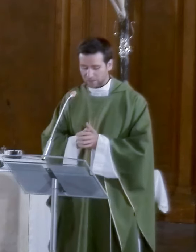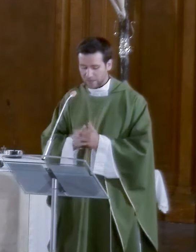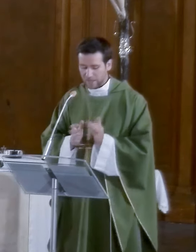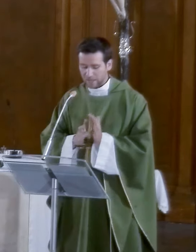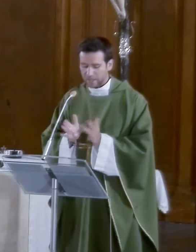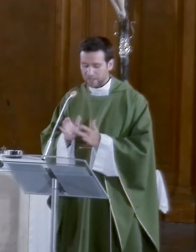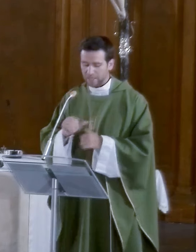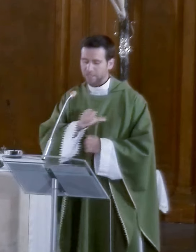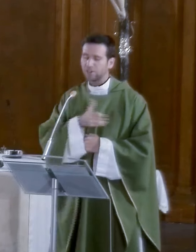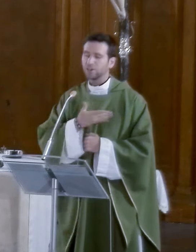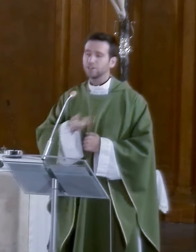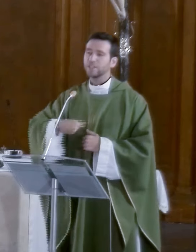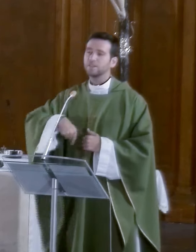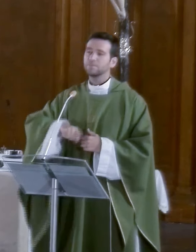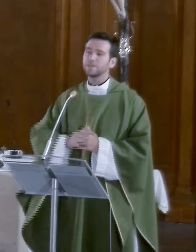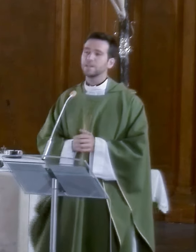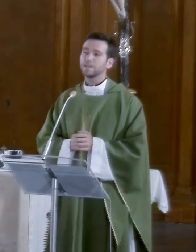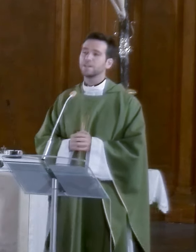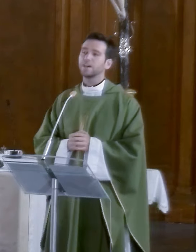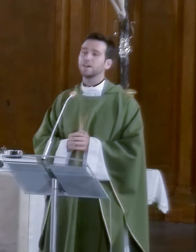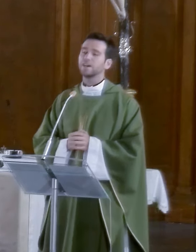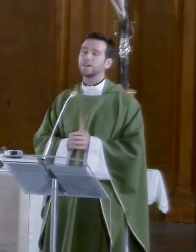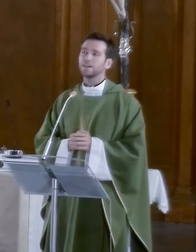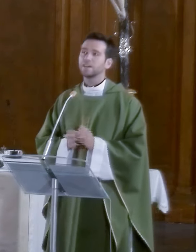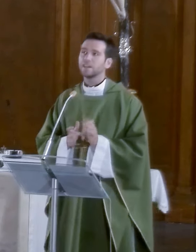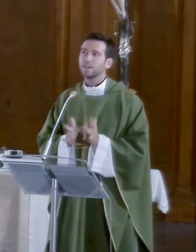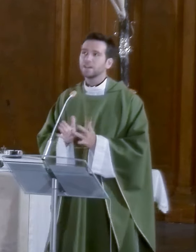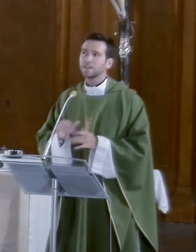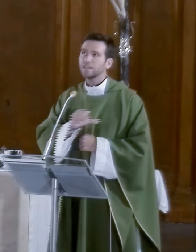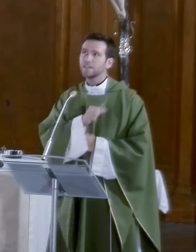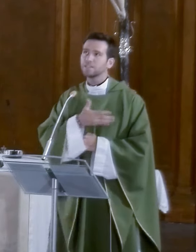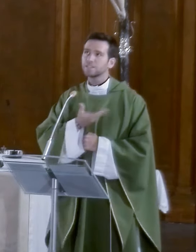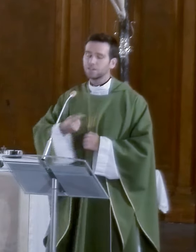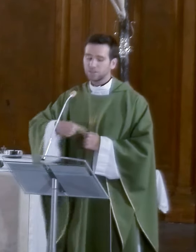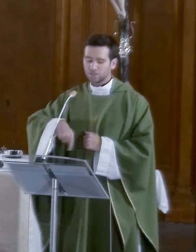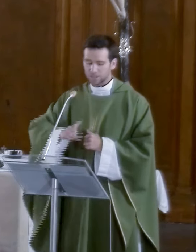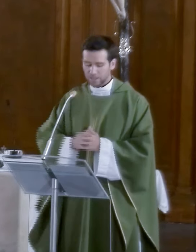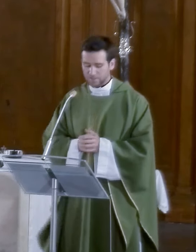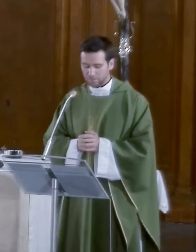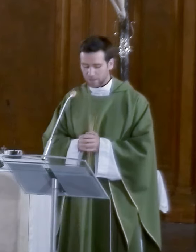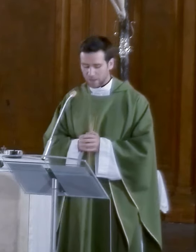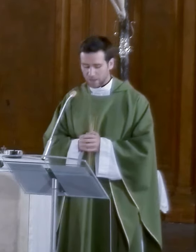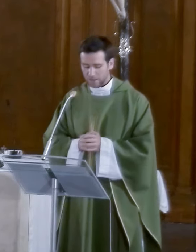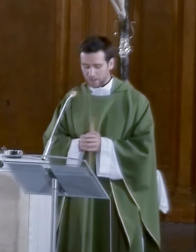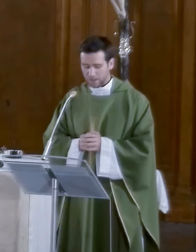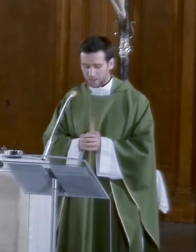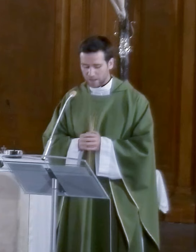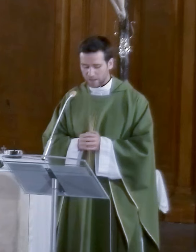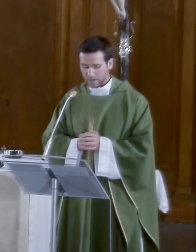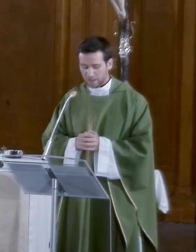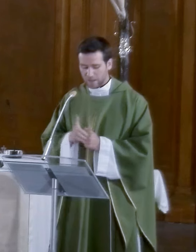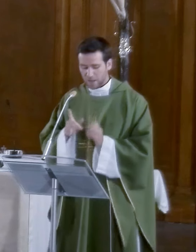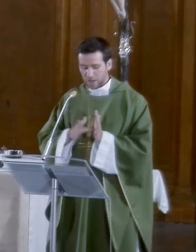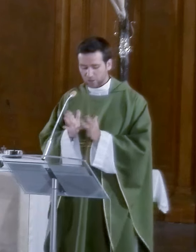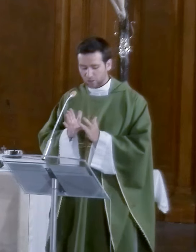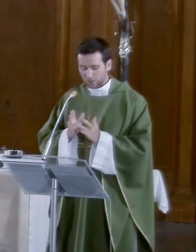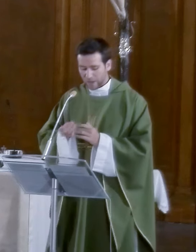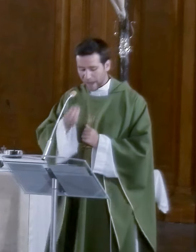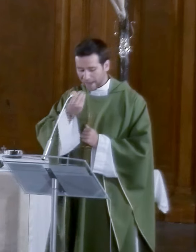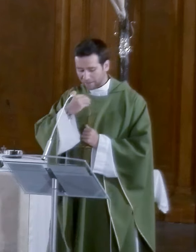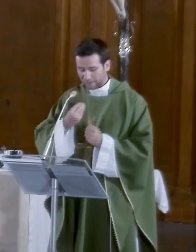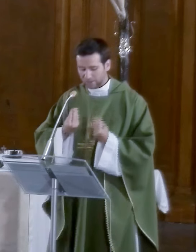cielo, Cristo, ten piedad. Cristo, ten piedad.